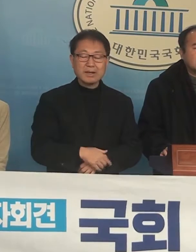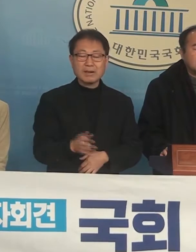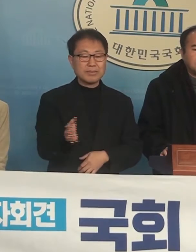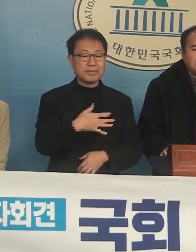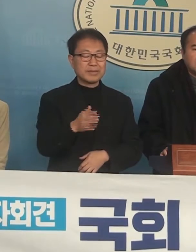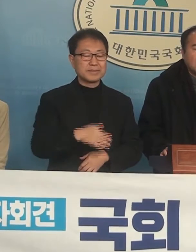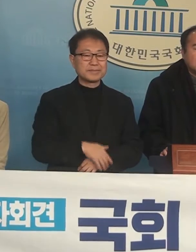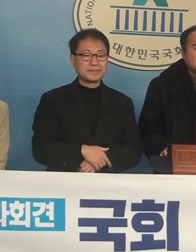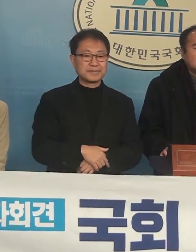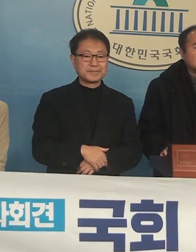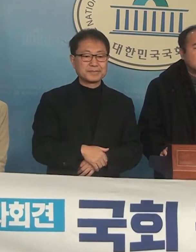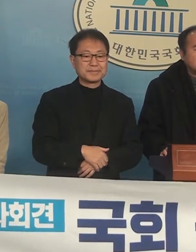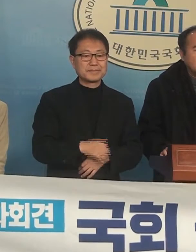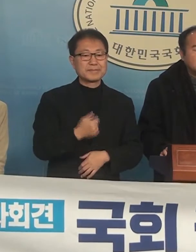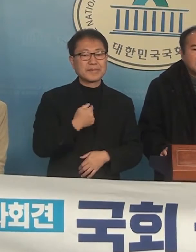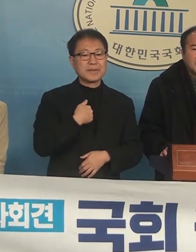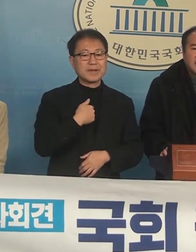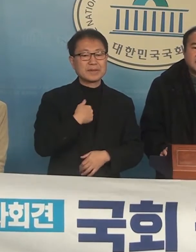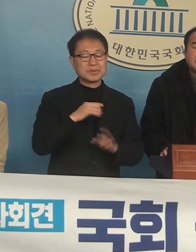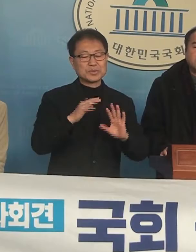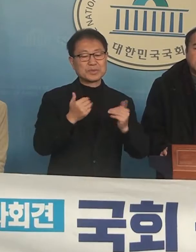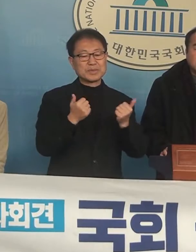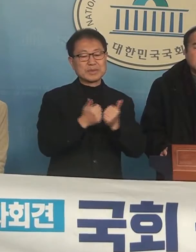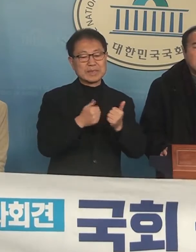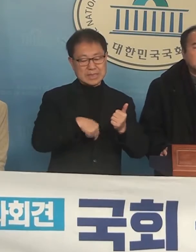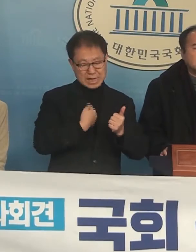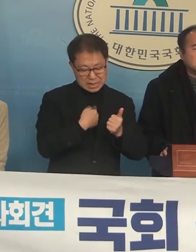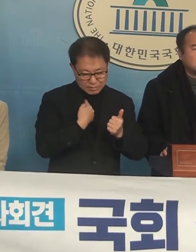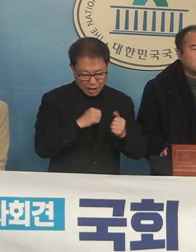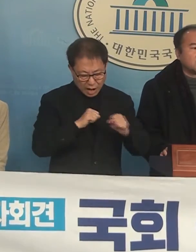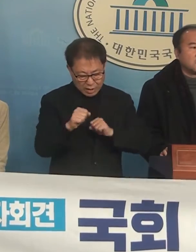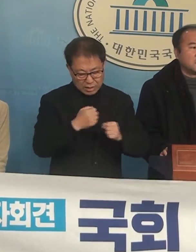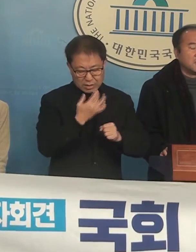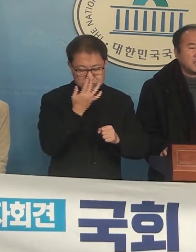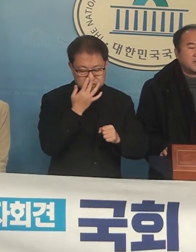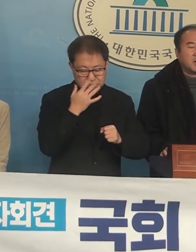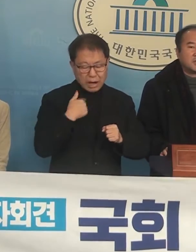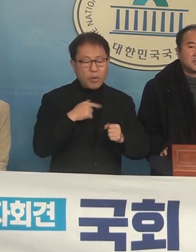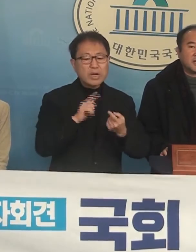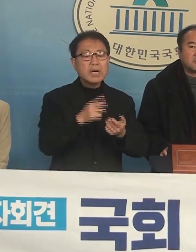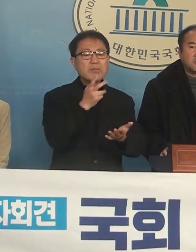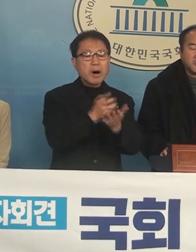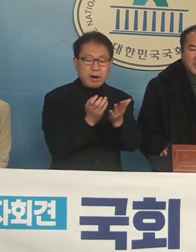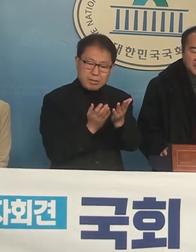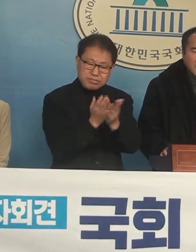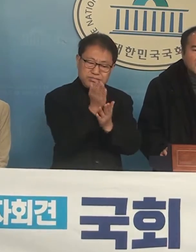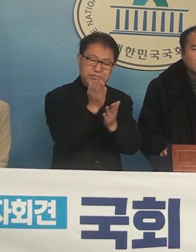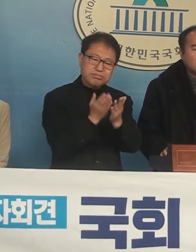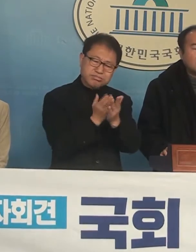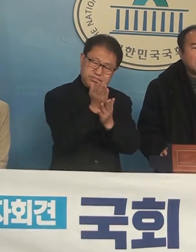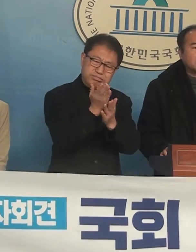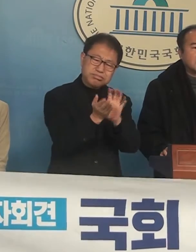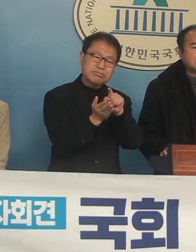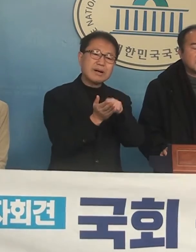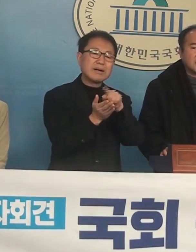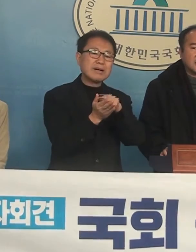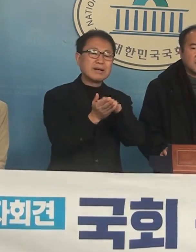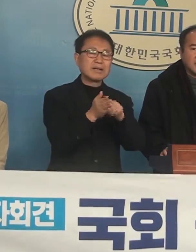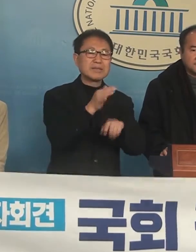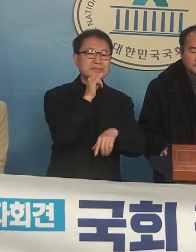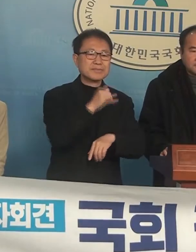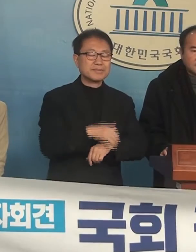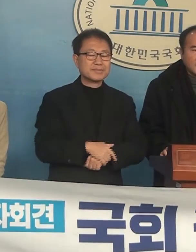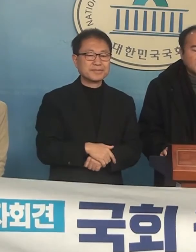그렇지 않습니다. 저는 지금 국회의원들이 자신이 무슨 짓을 하고 있는지도 모르고 이 법을 처리하려고 하고 있다고